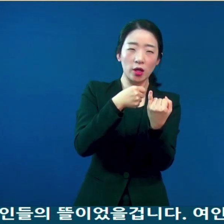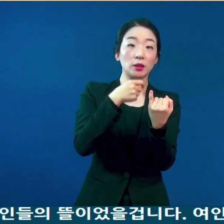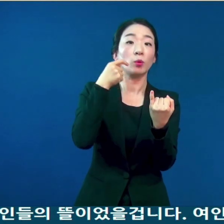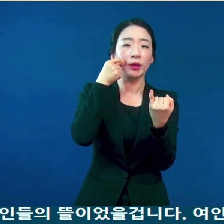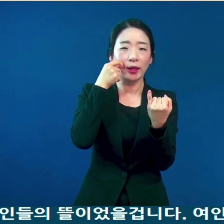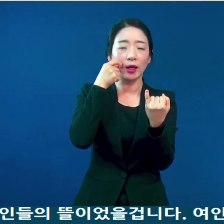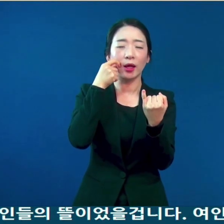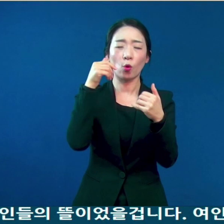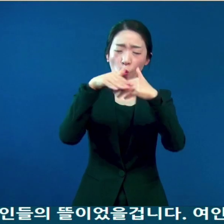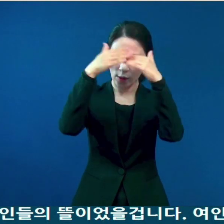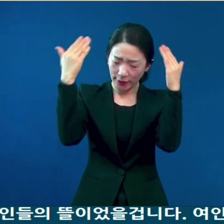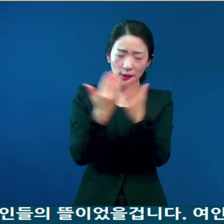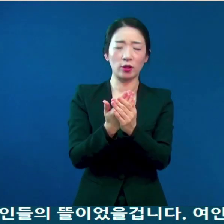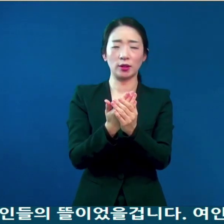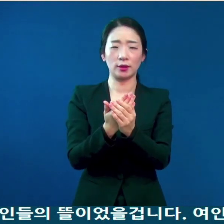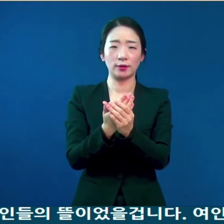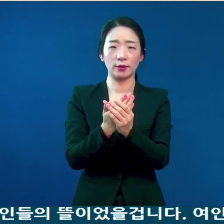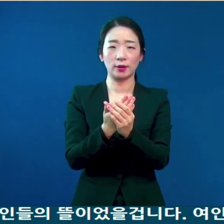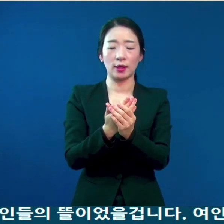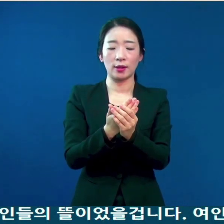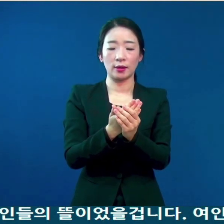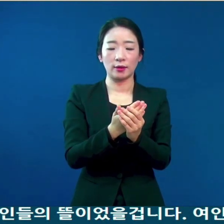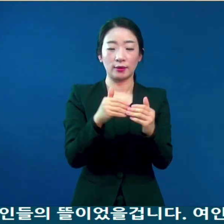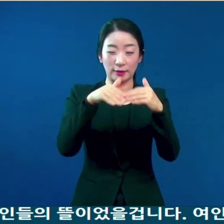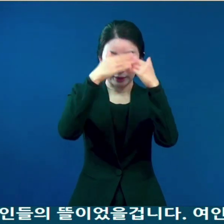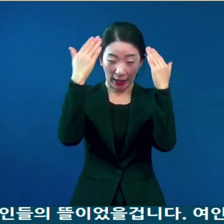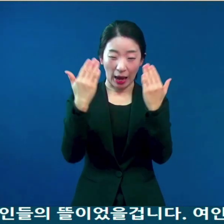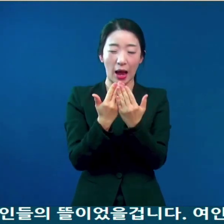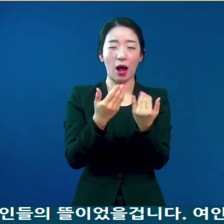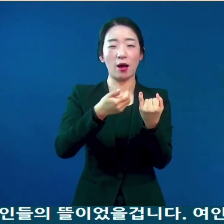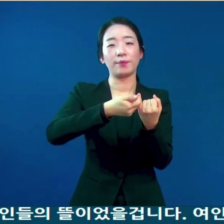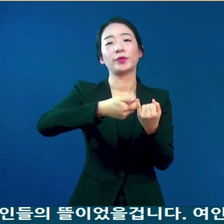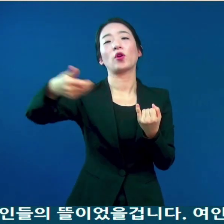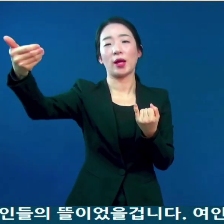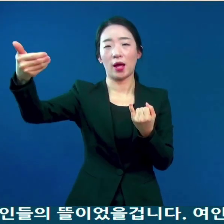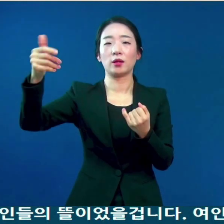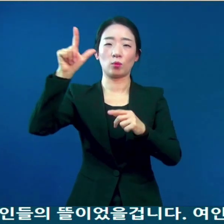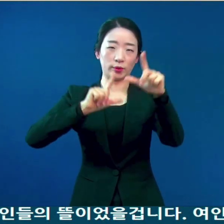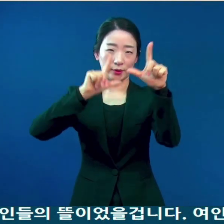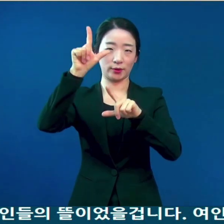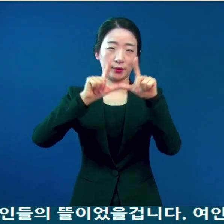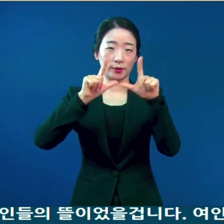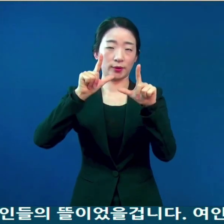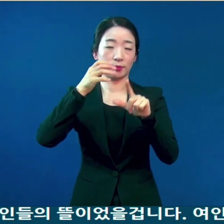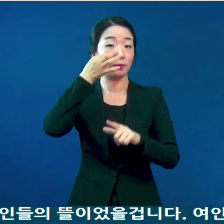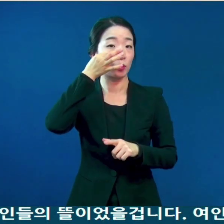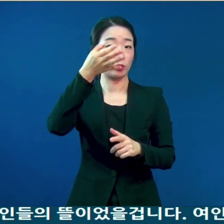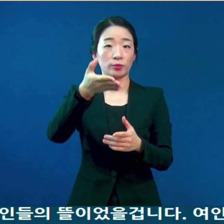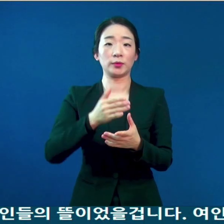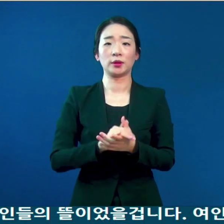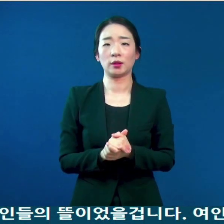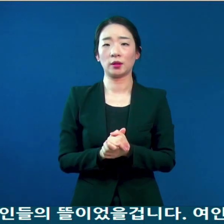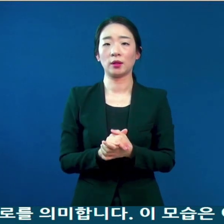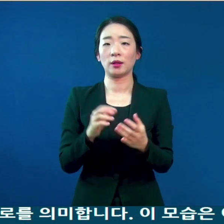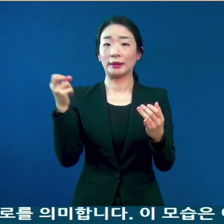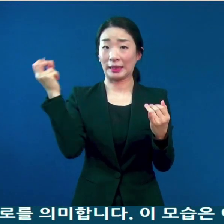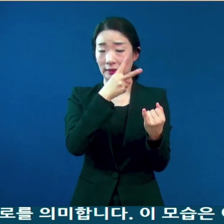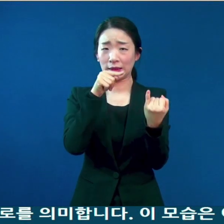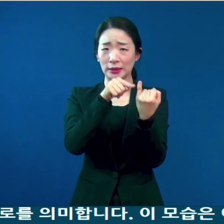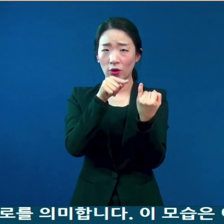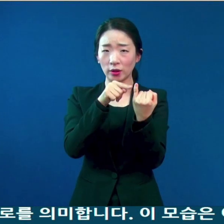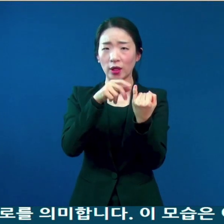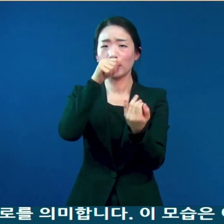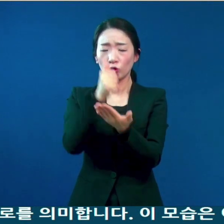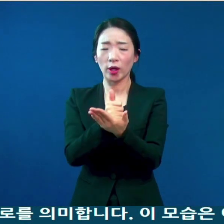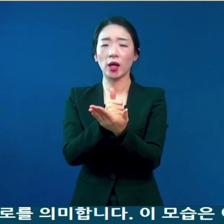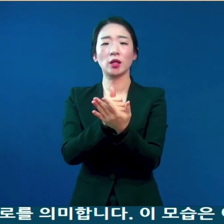모습을 본문을 통해서 표현해 주고 있는 것이죠. 더 이상 이 여인의 죄를 묻지 않게